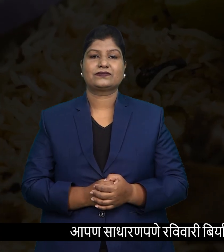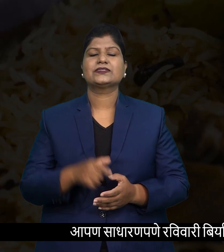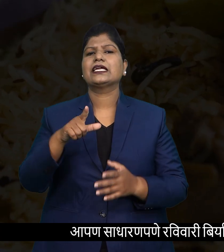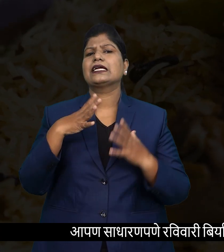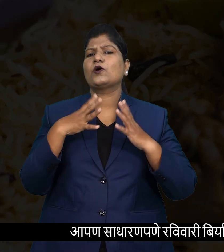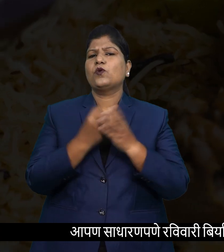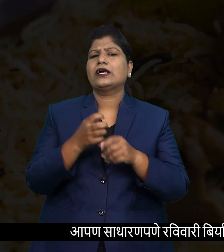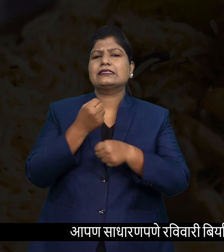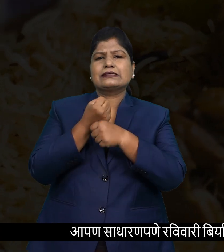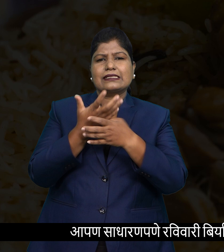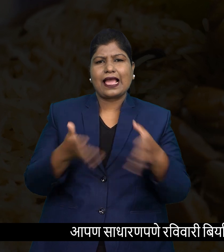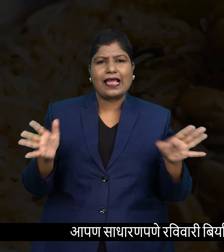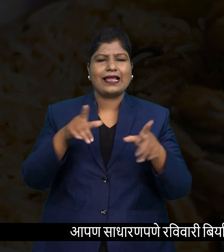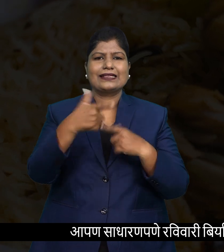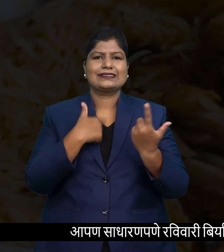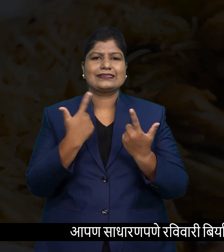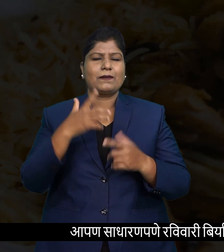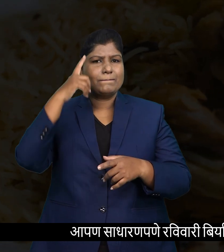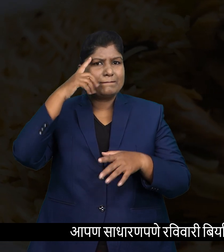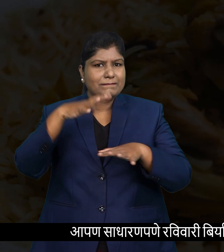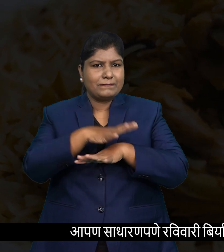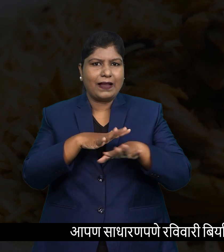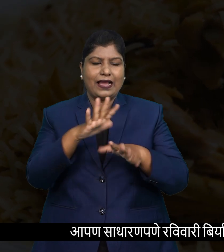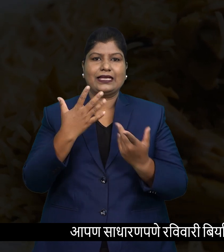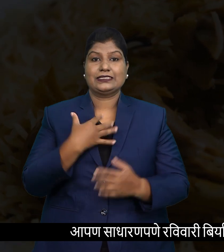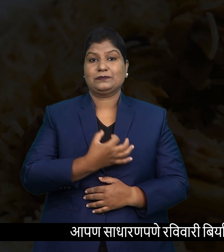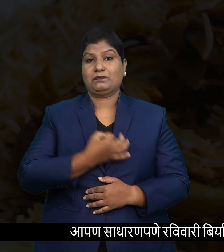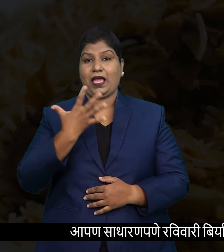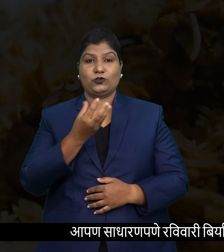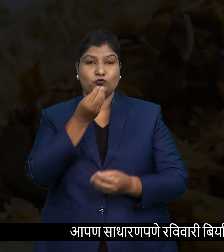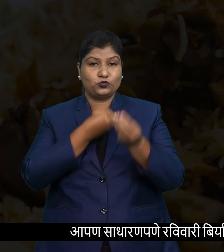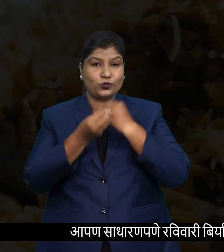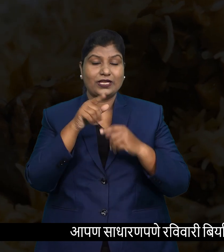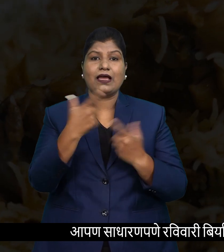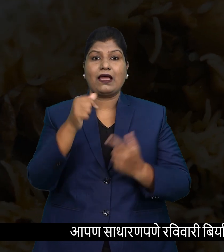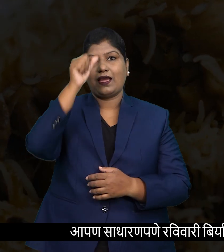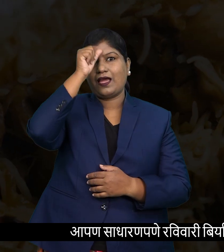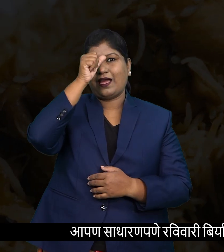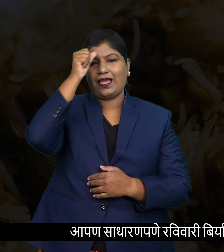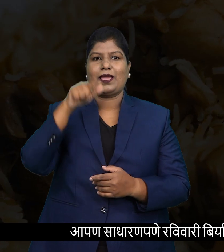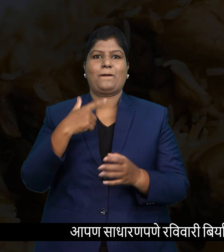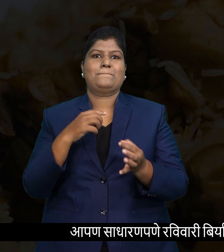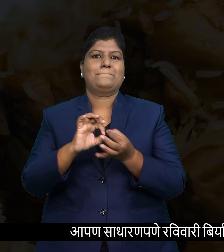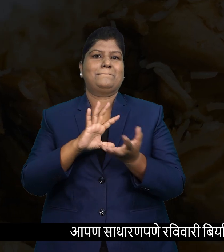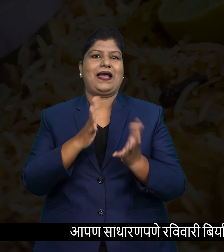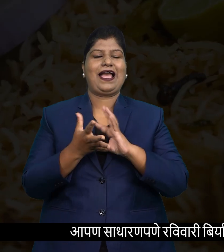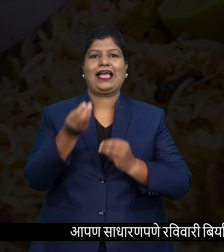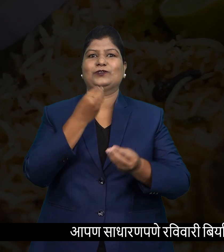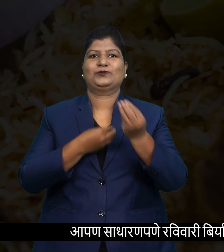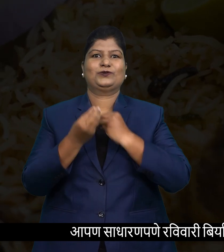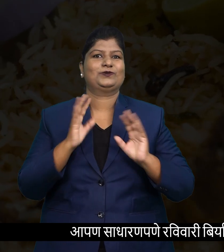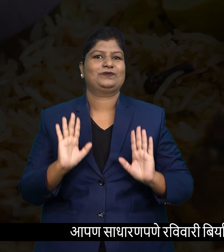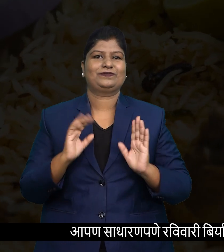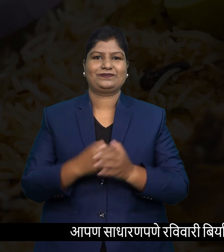आपण साधारणपणे रविवारी बिर्याणीसारखे खास पदार्थ खाण्याची योजना आखतो.